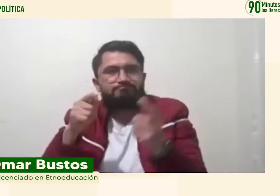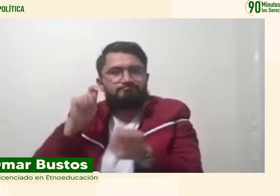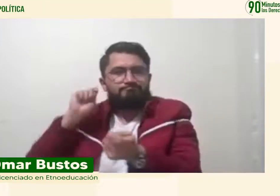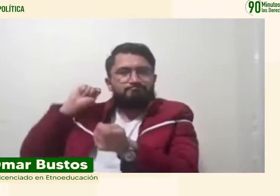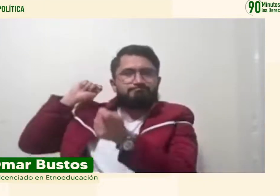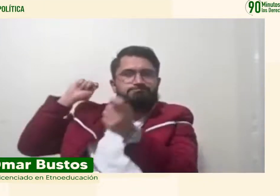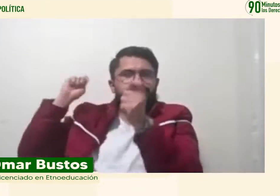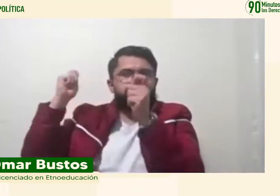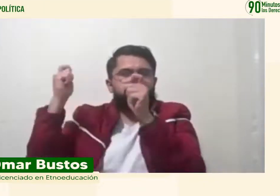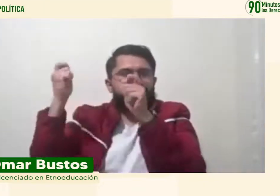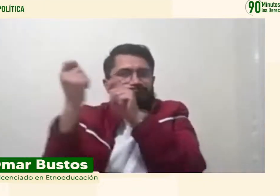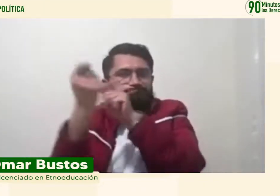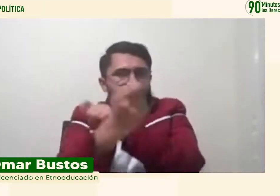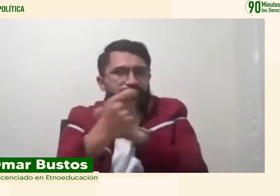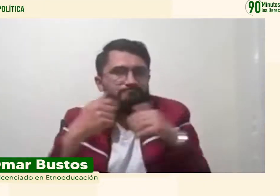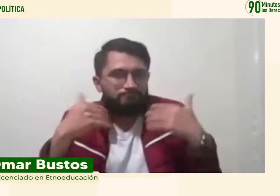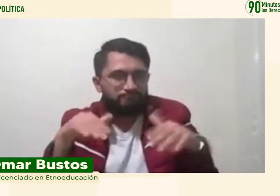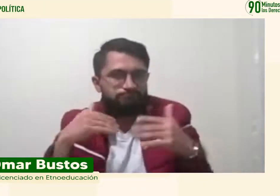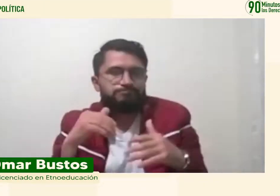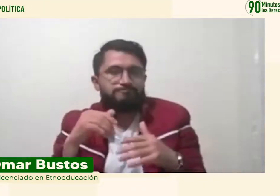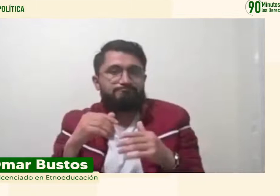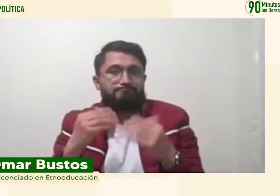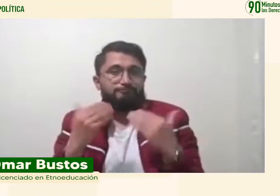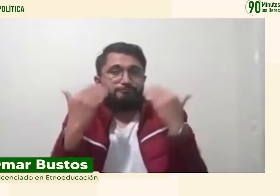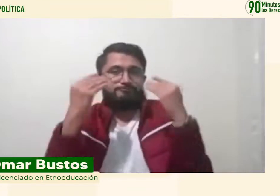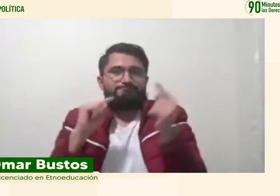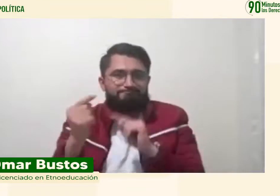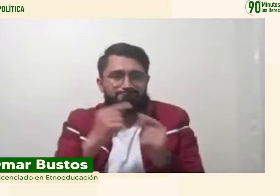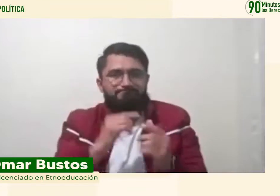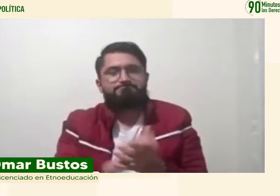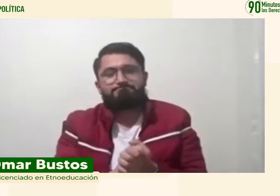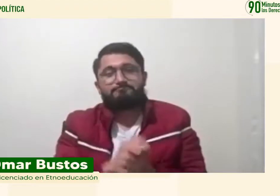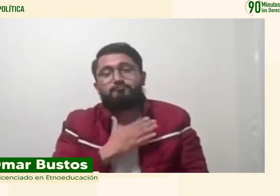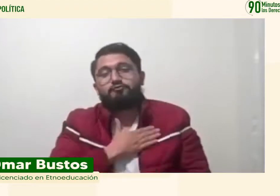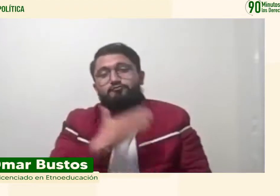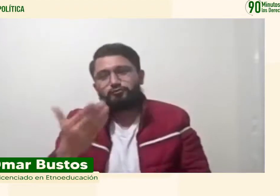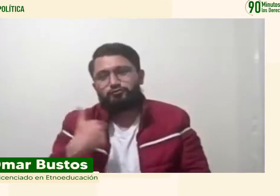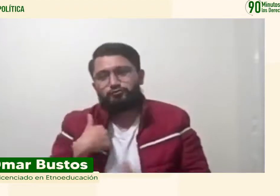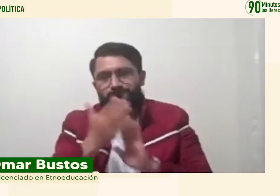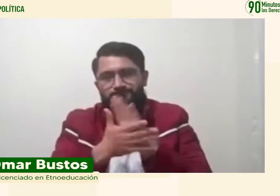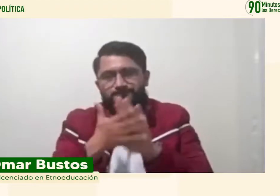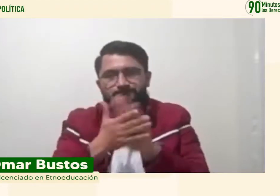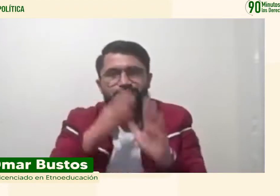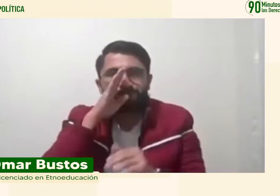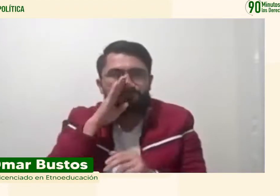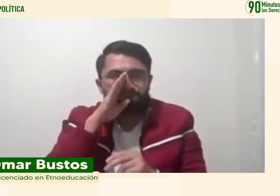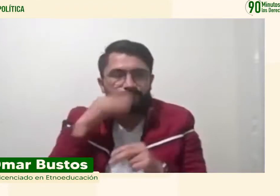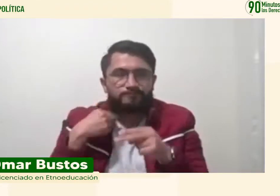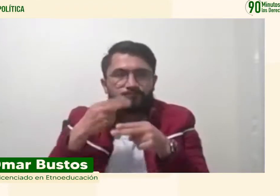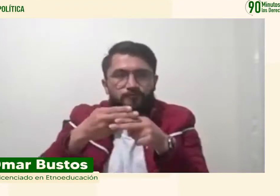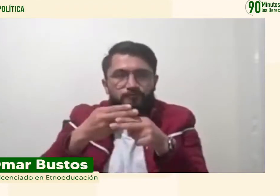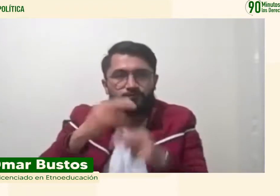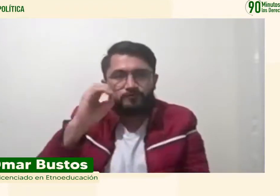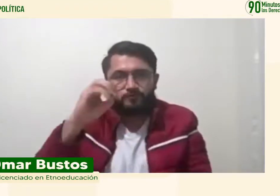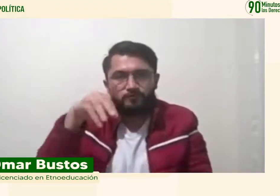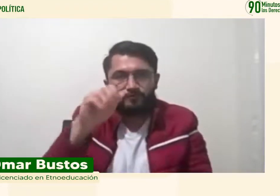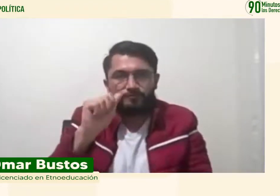generar conocimiento como también ciertas formas de conocimiento entonces es muy interesante este debate mucho gusto esta es mi seña